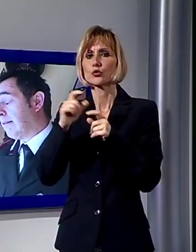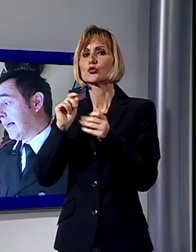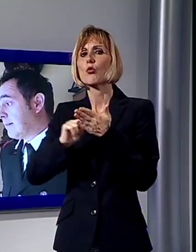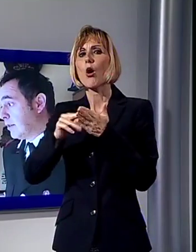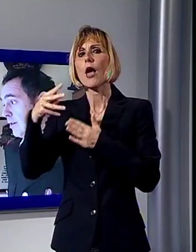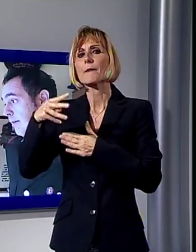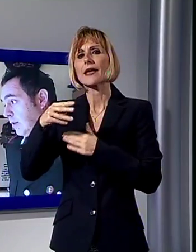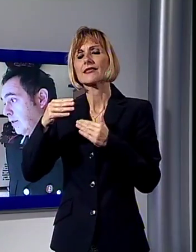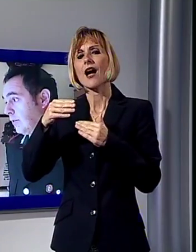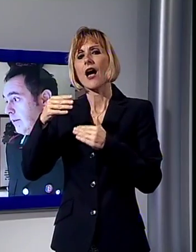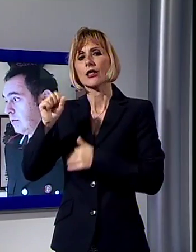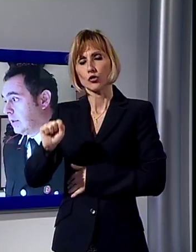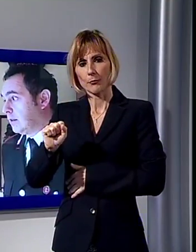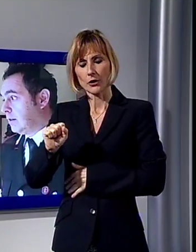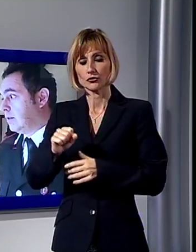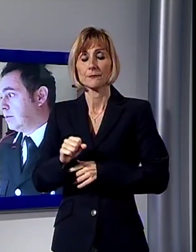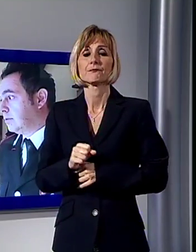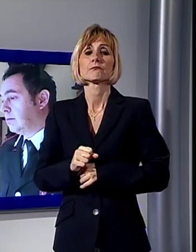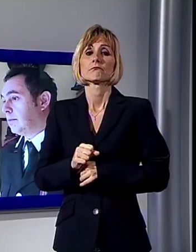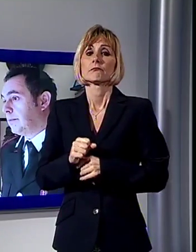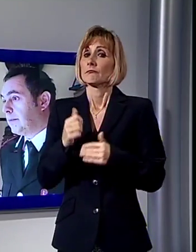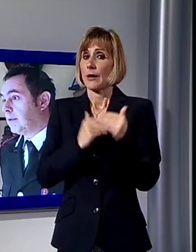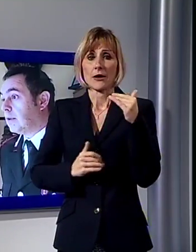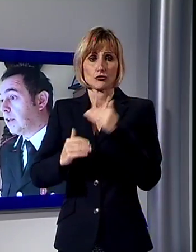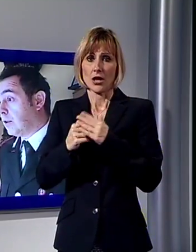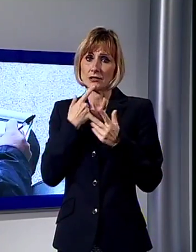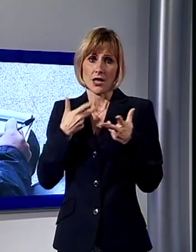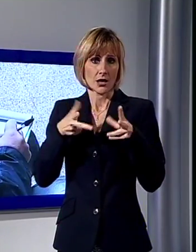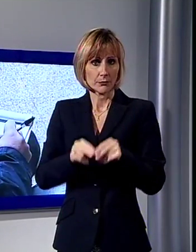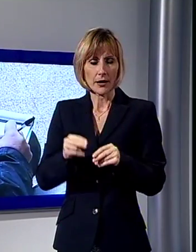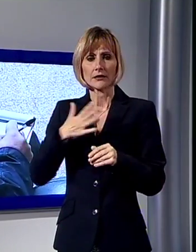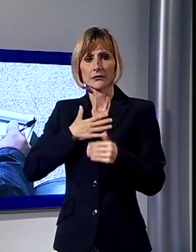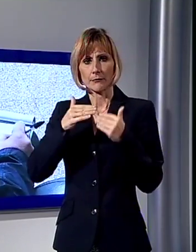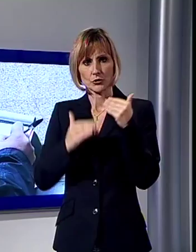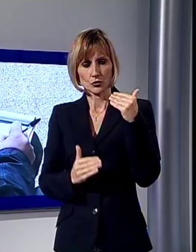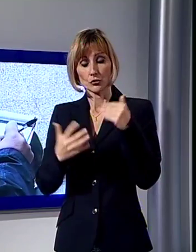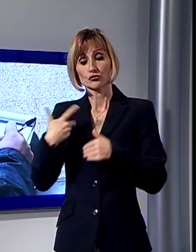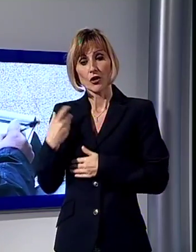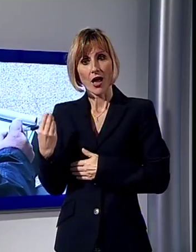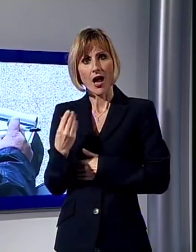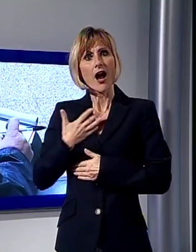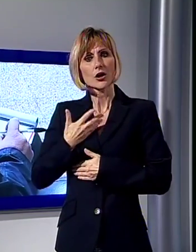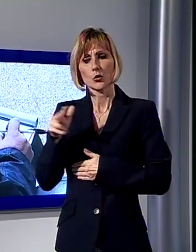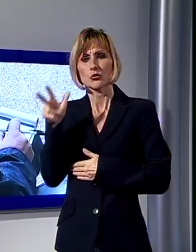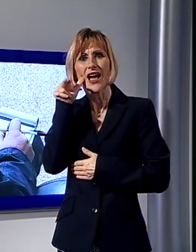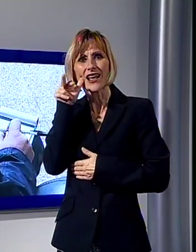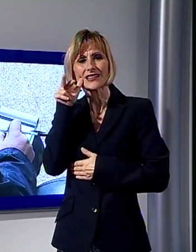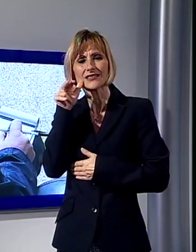clienti erano maggiorenni, ma la maggioranza era composta da minorenni, tra questi anche una ragazzina di soli 13 anni. Tutti